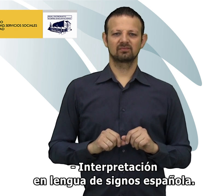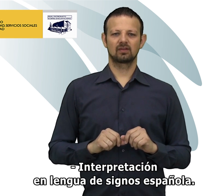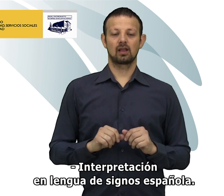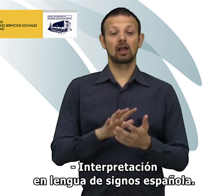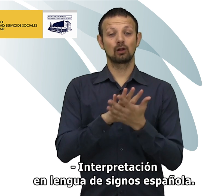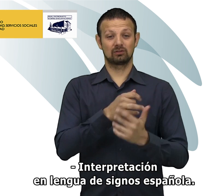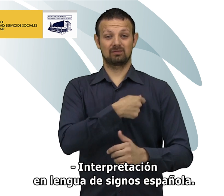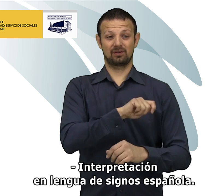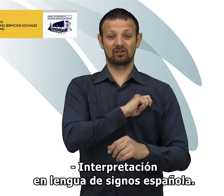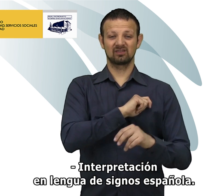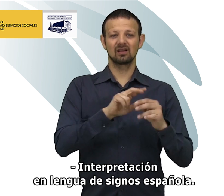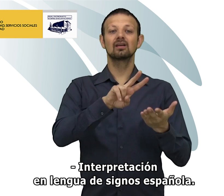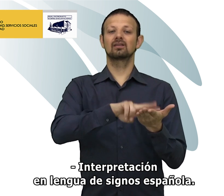Interpretación en lengua de signos española.